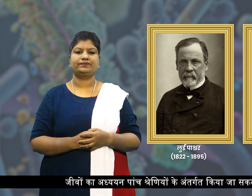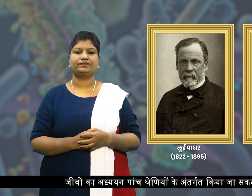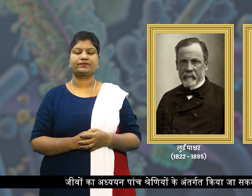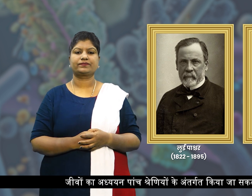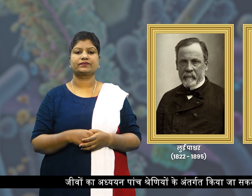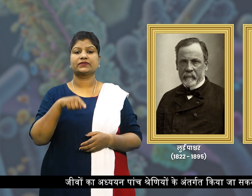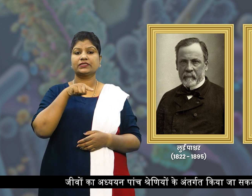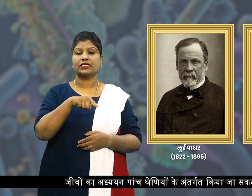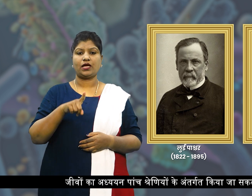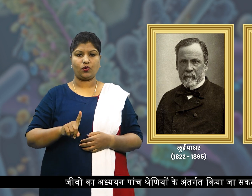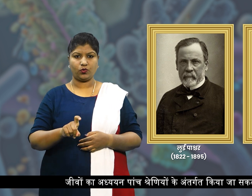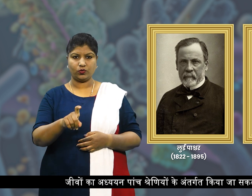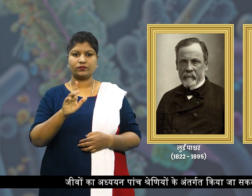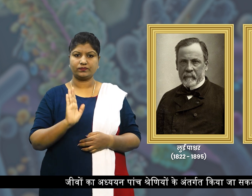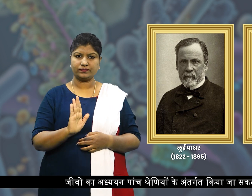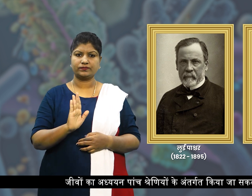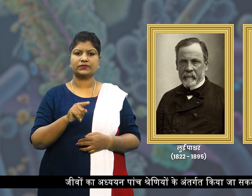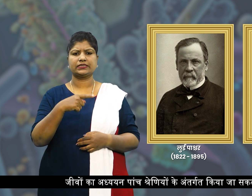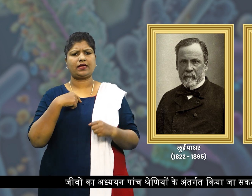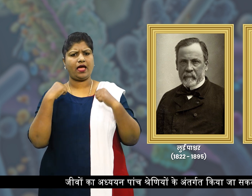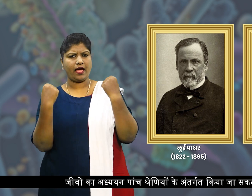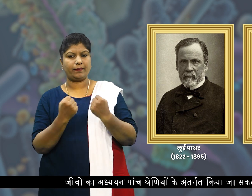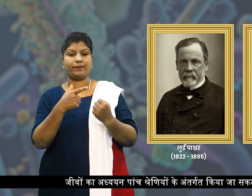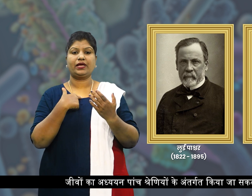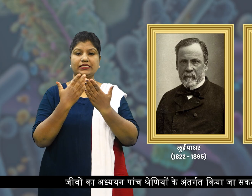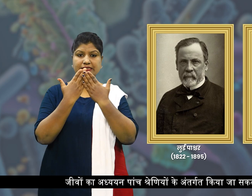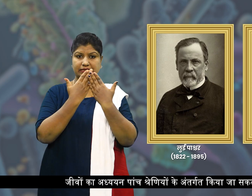जीवों का अध्ययन 5 श्रेणियों के अंतर्गत किया जा सकता है।